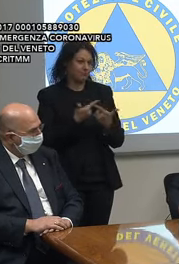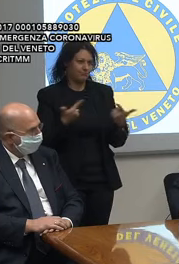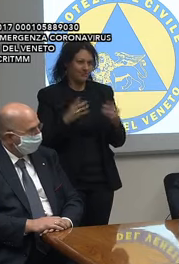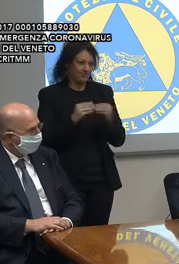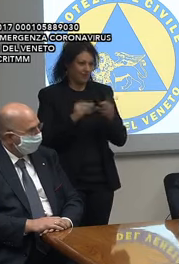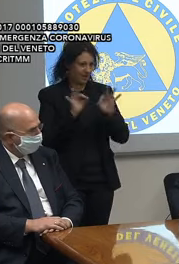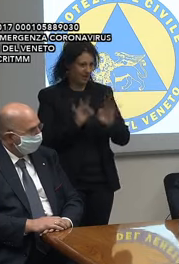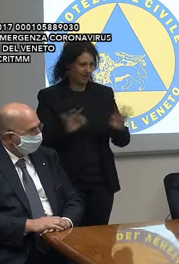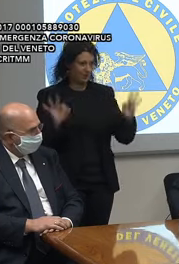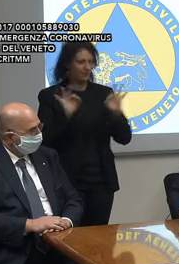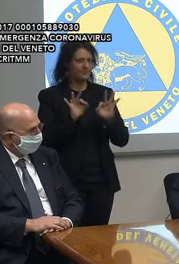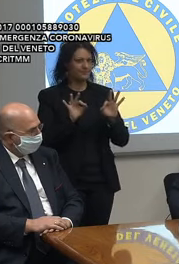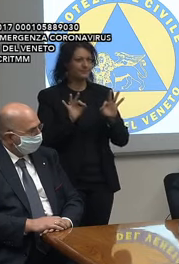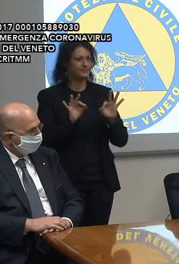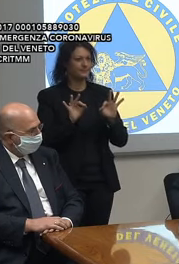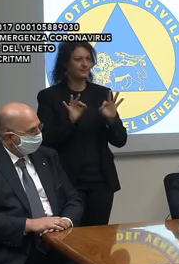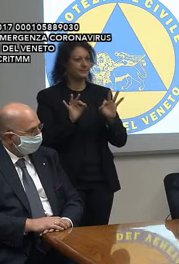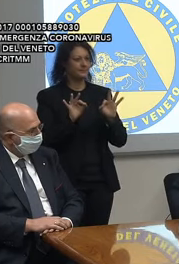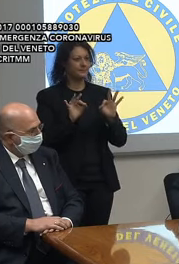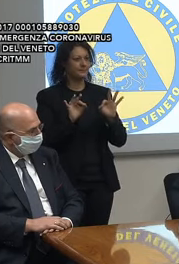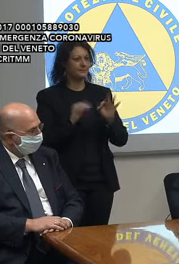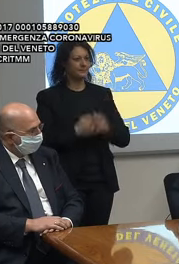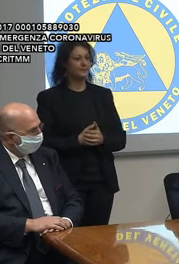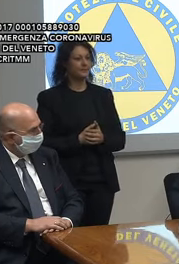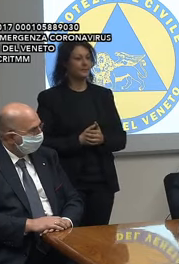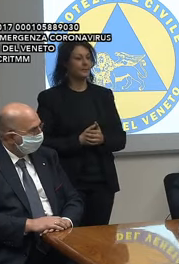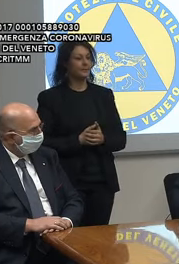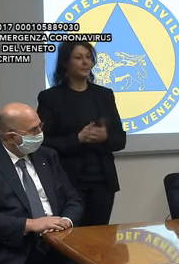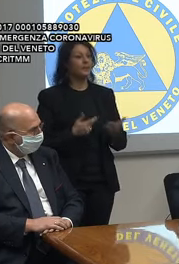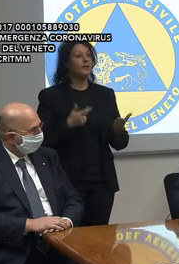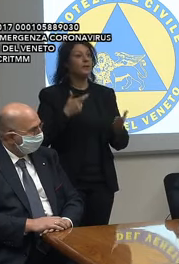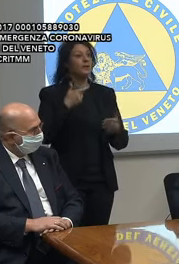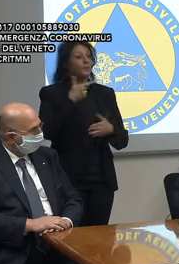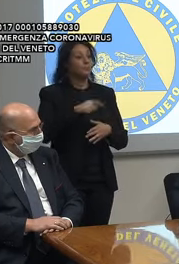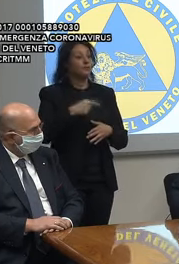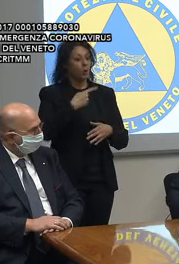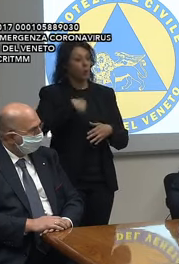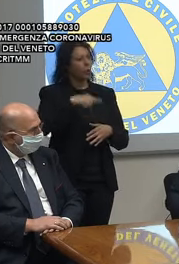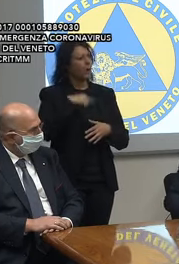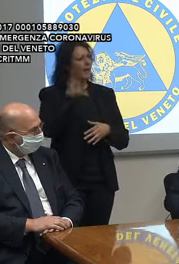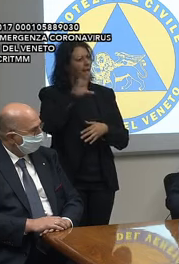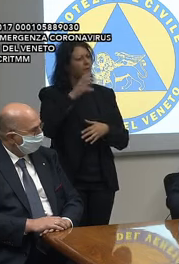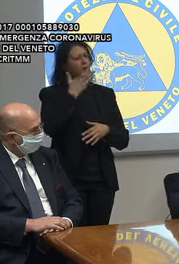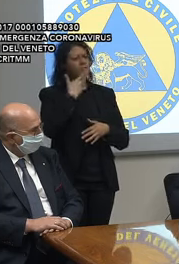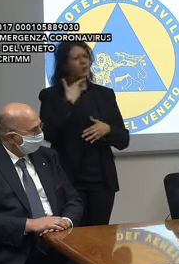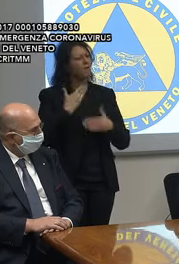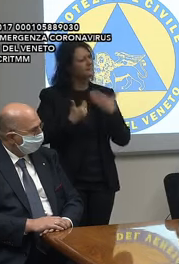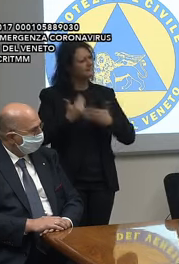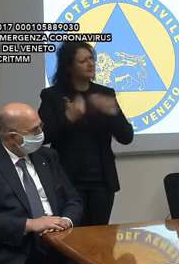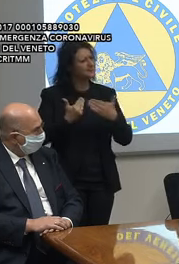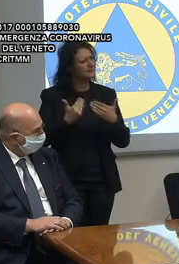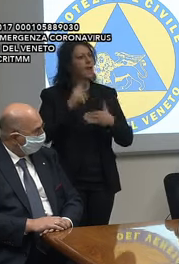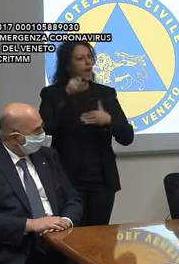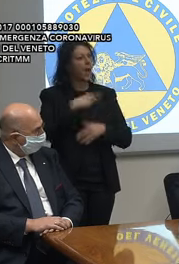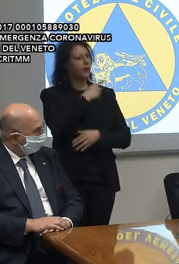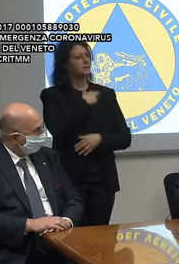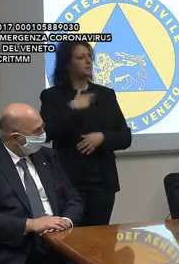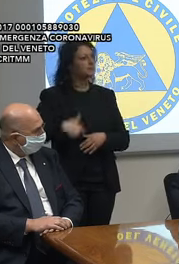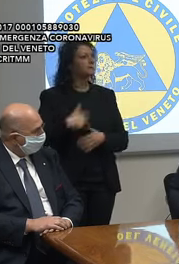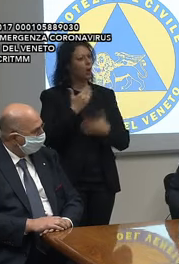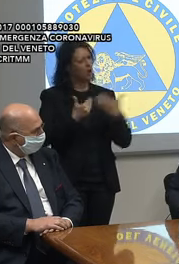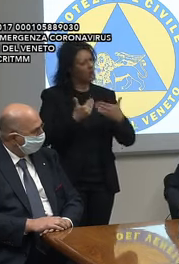zero. Anche perché noi corriamo forte, lui ha tentato di correre più di noi, ma alla fine le siamo arrivati assieme.